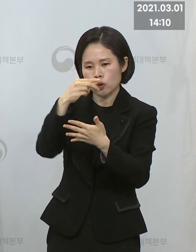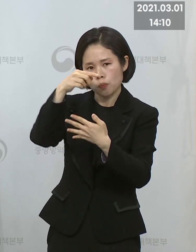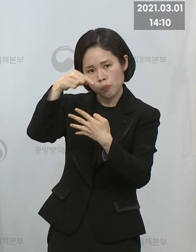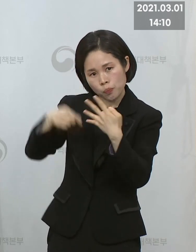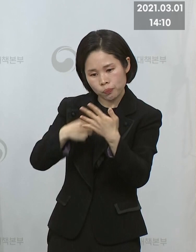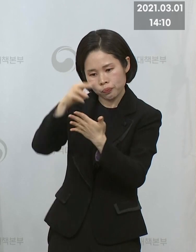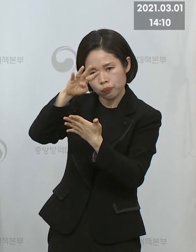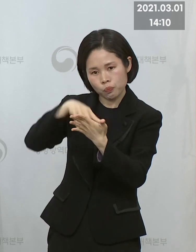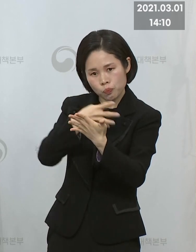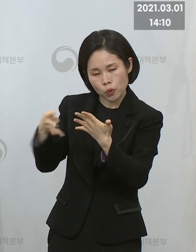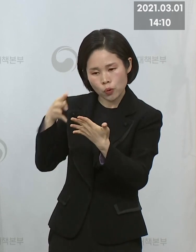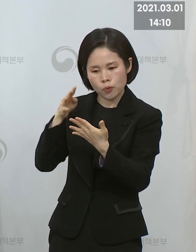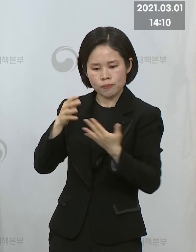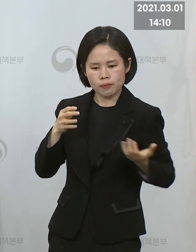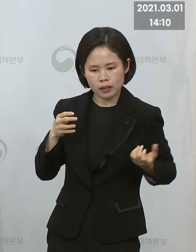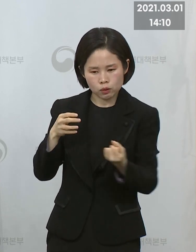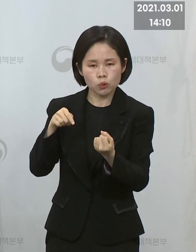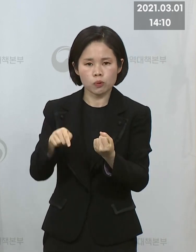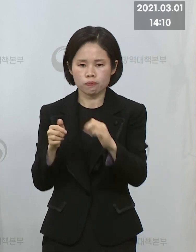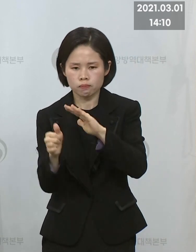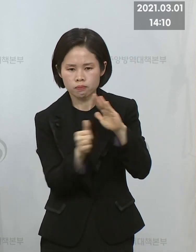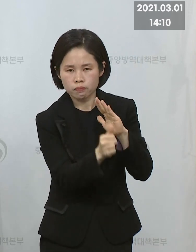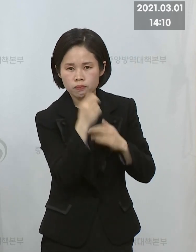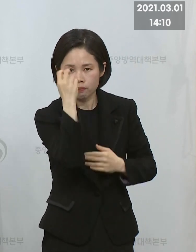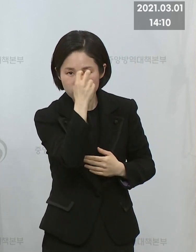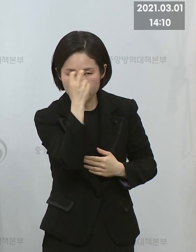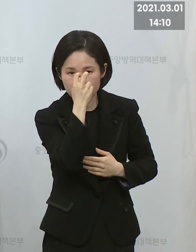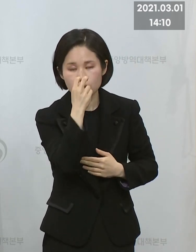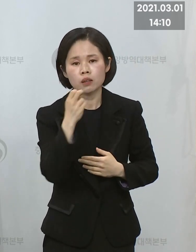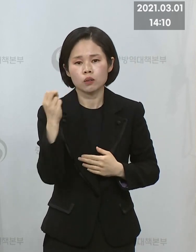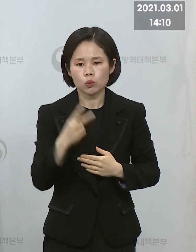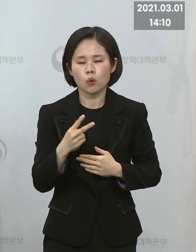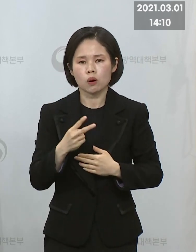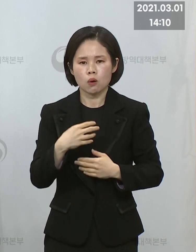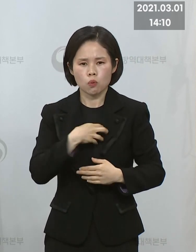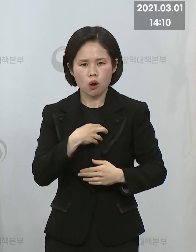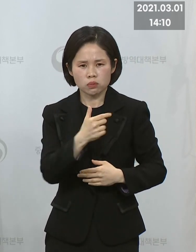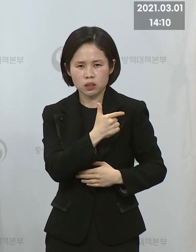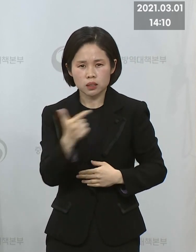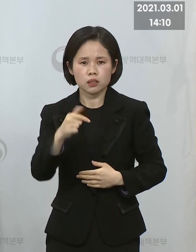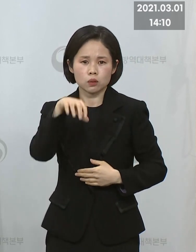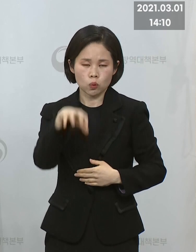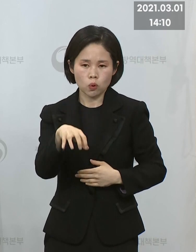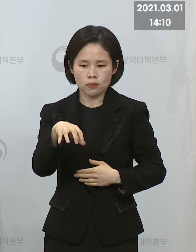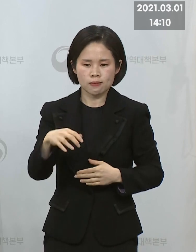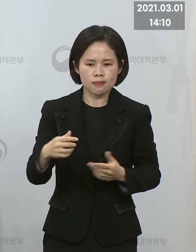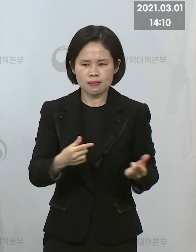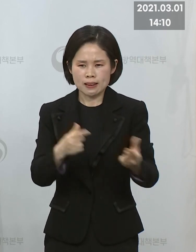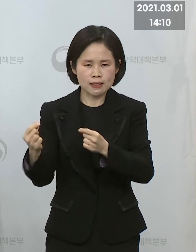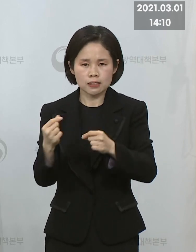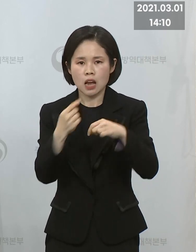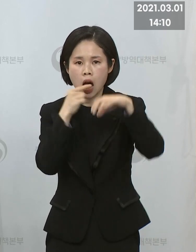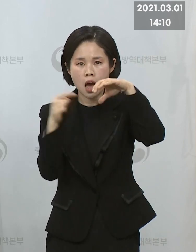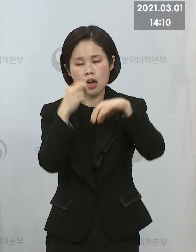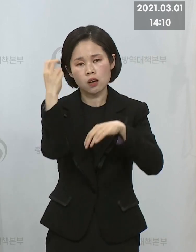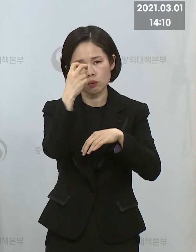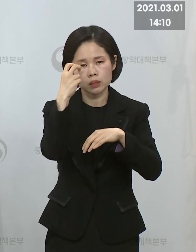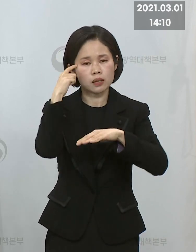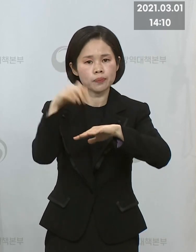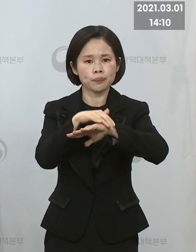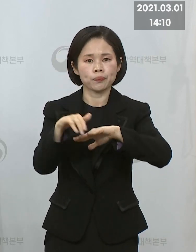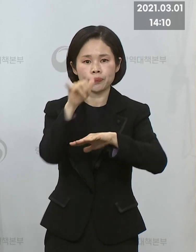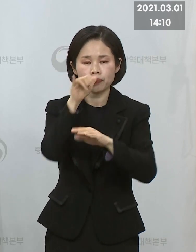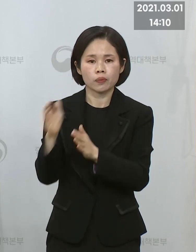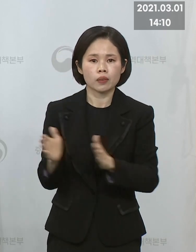시행하고 고위험 사업장에 대해서는 일제 검사를 시행하는 등 집중 점검을 실시하겠습니다. 두 번째